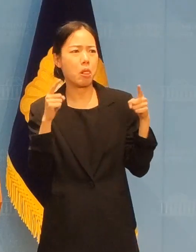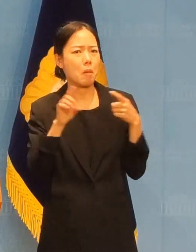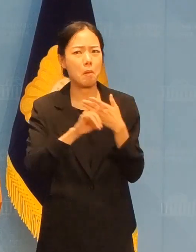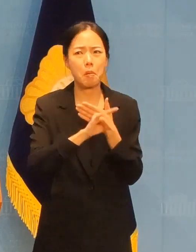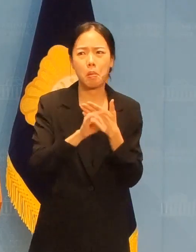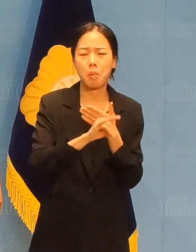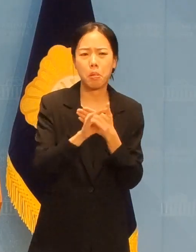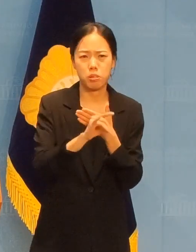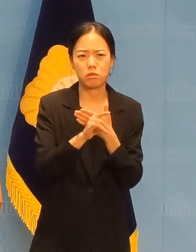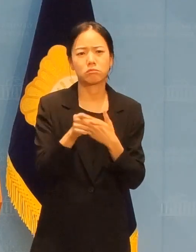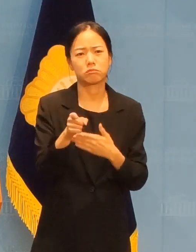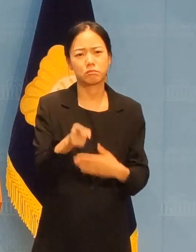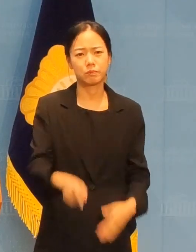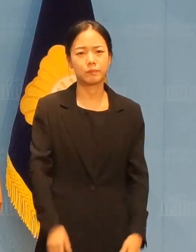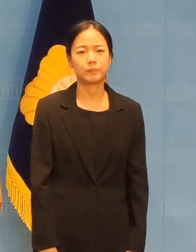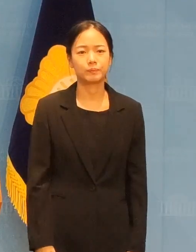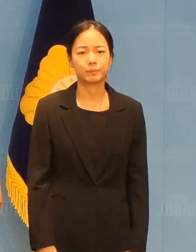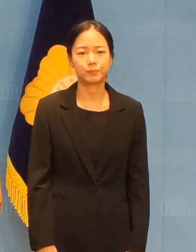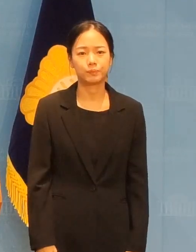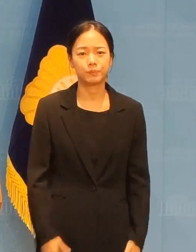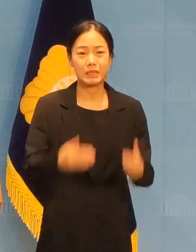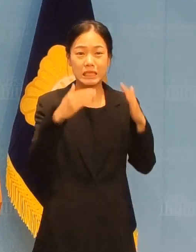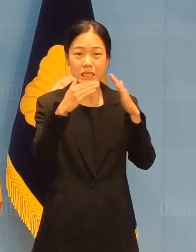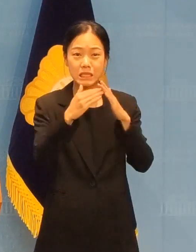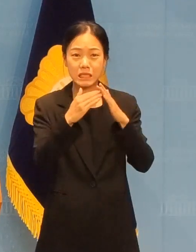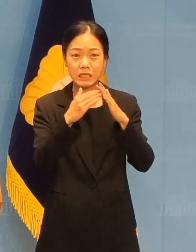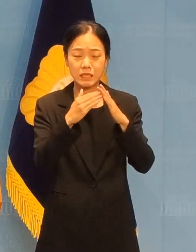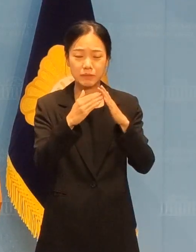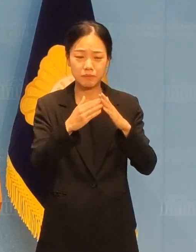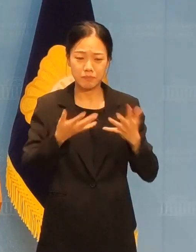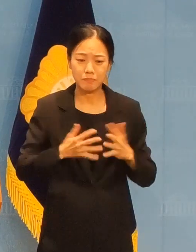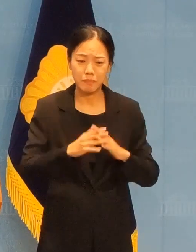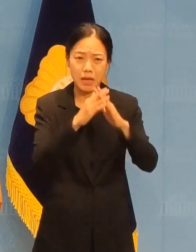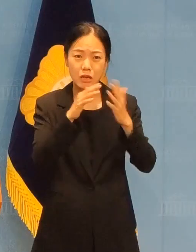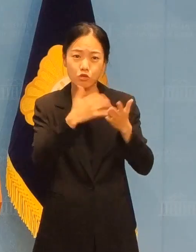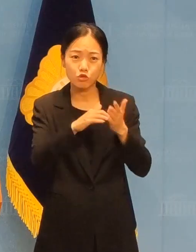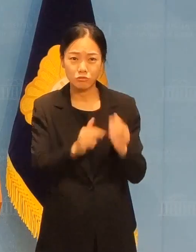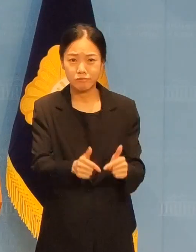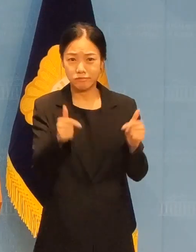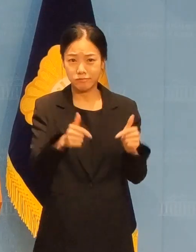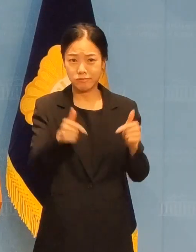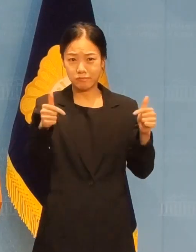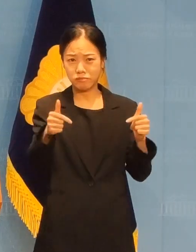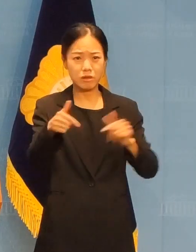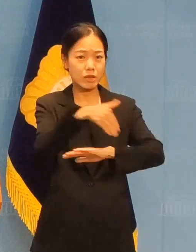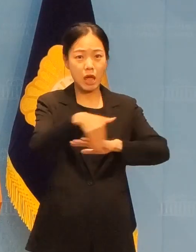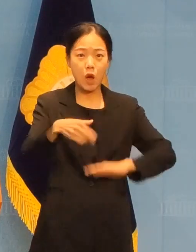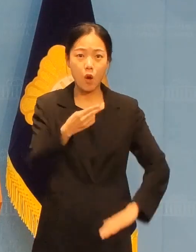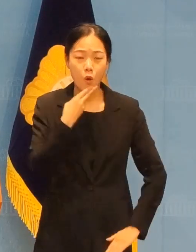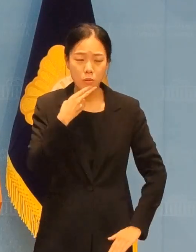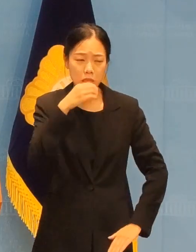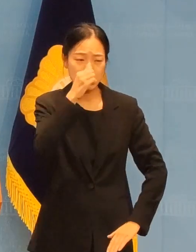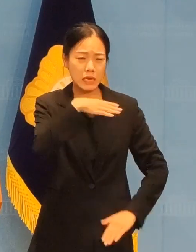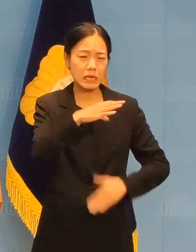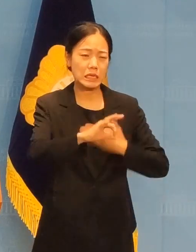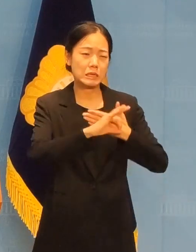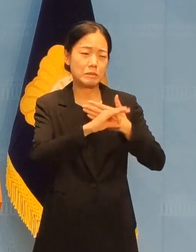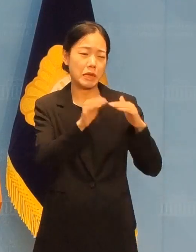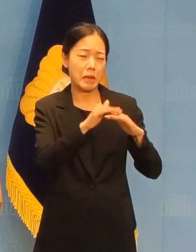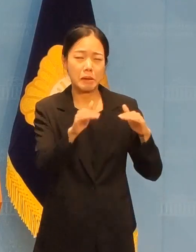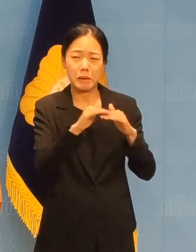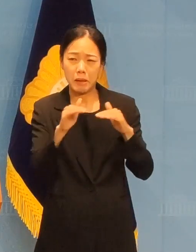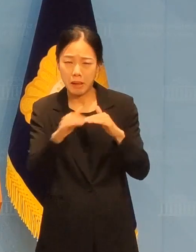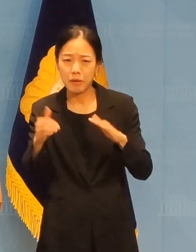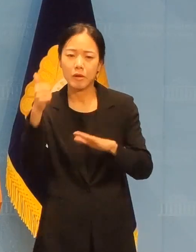찾고 있습니다. 공급 청사진이 빠진 땜질식 징벌 과제는 결국 전월세